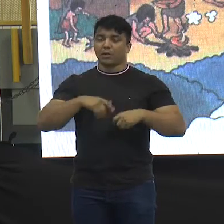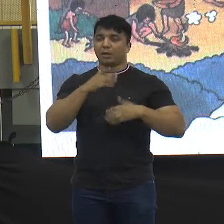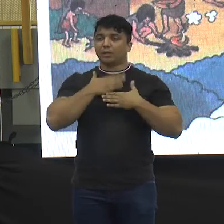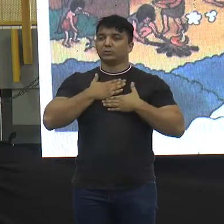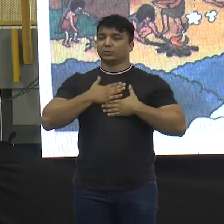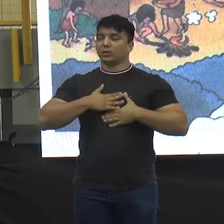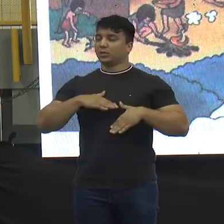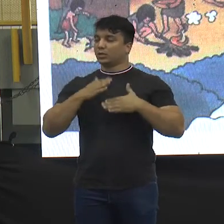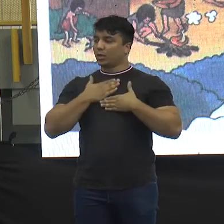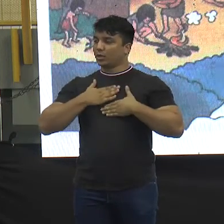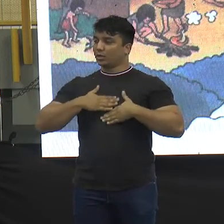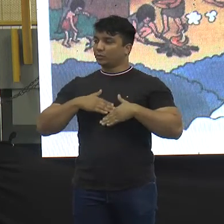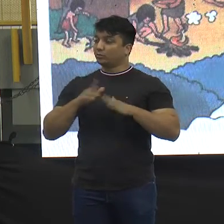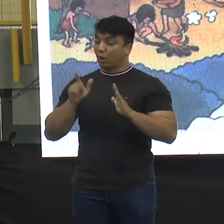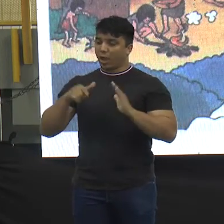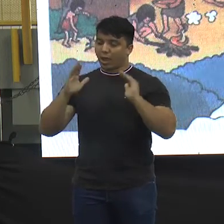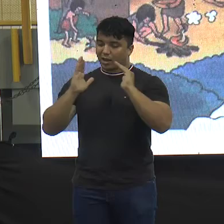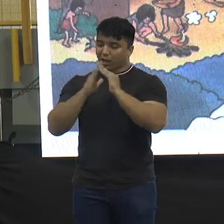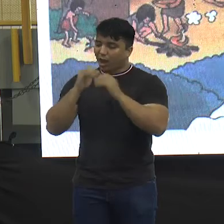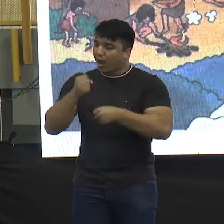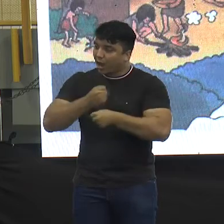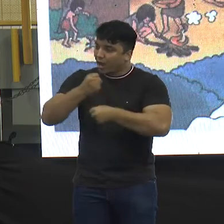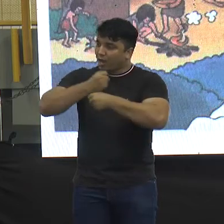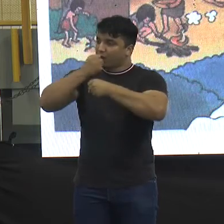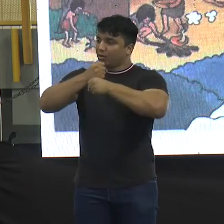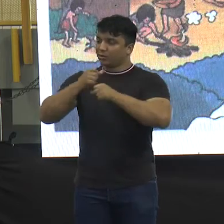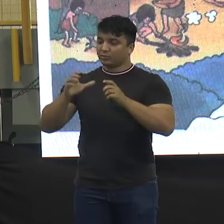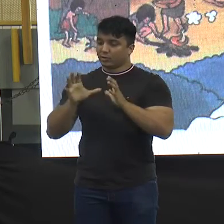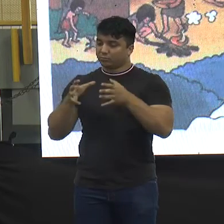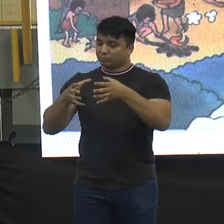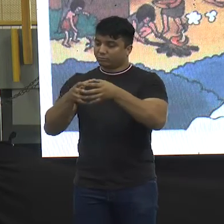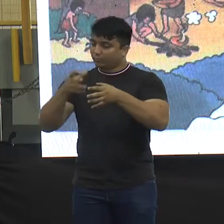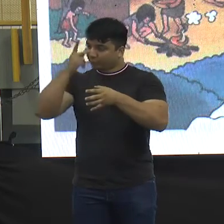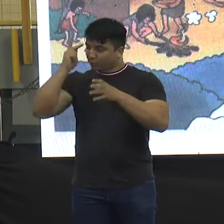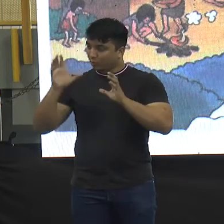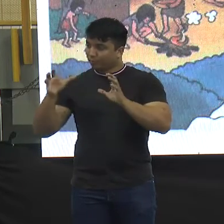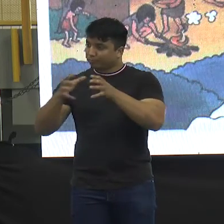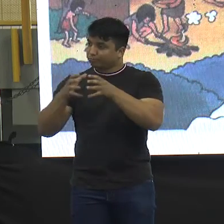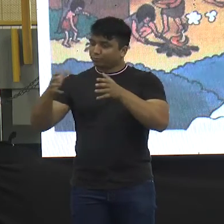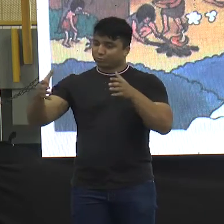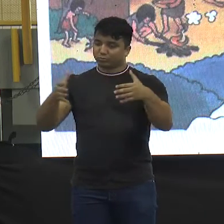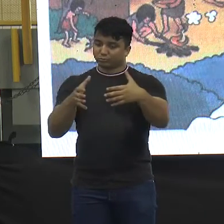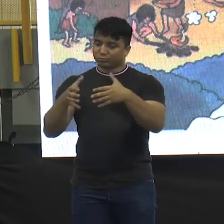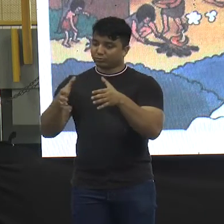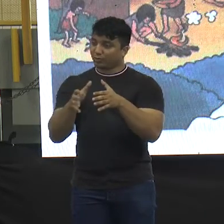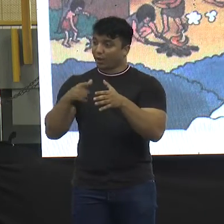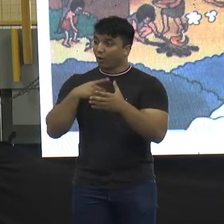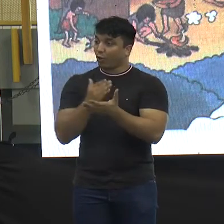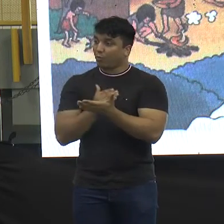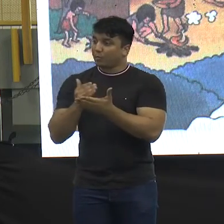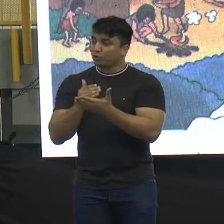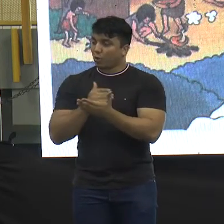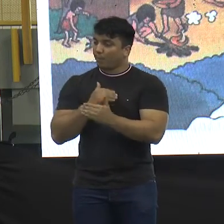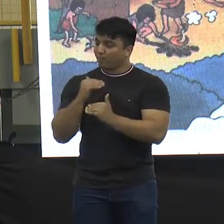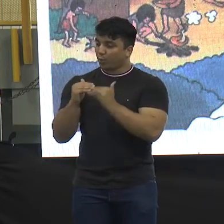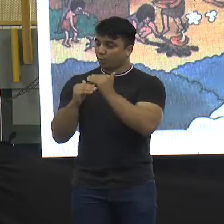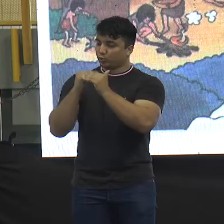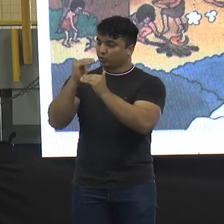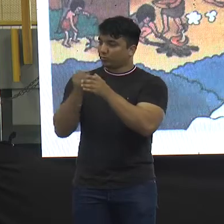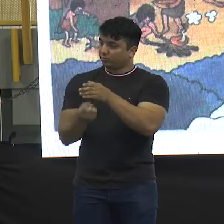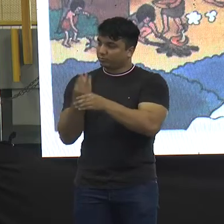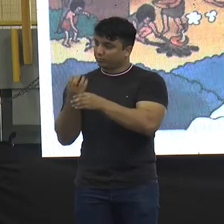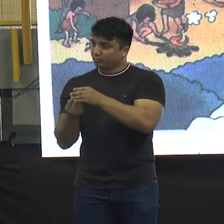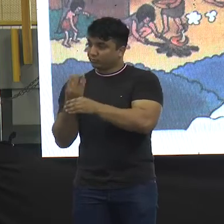sedentarismo. E com o sedentarismo, começa a haver um aperfeiçoamento no modo de produção, ou seja, da